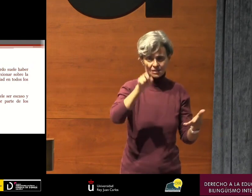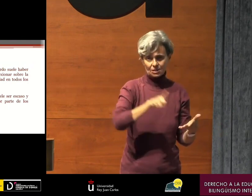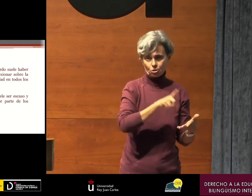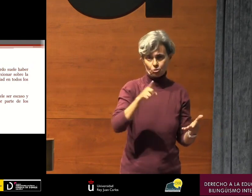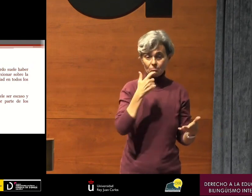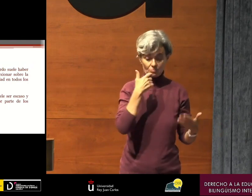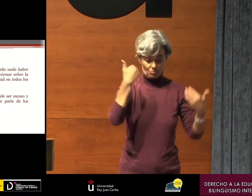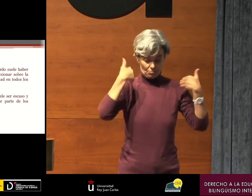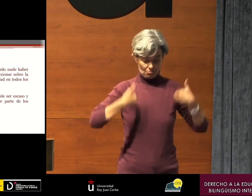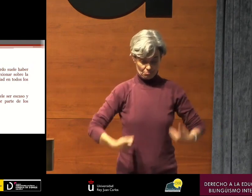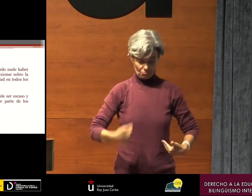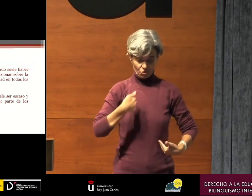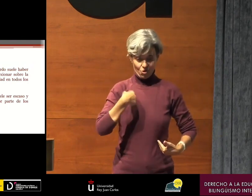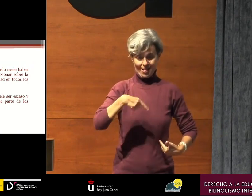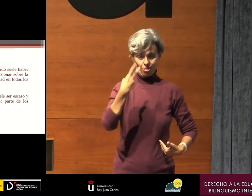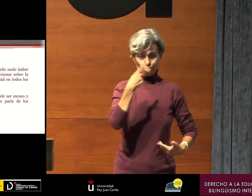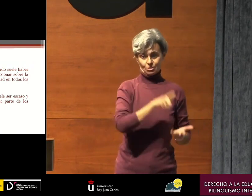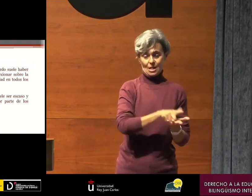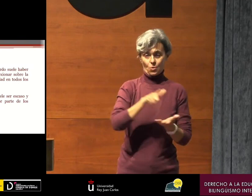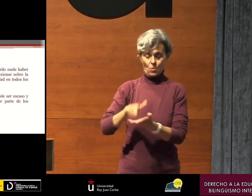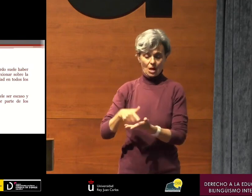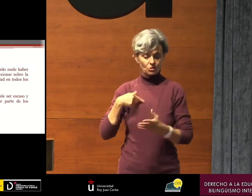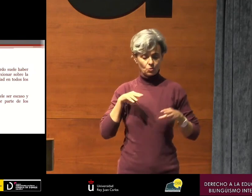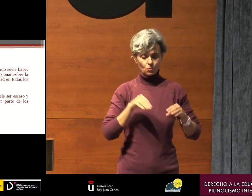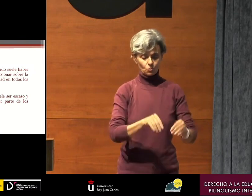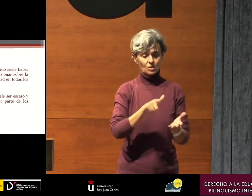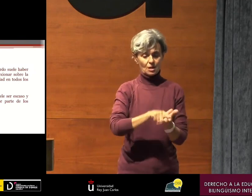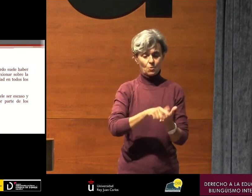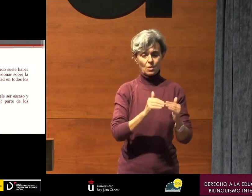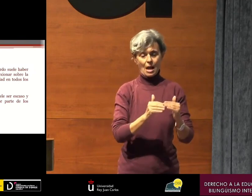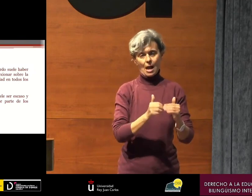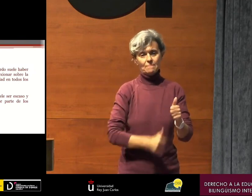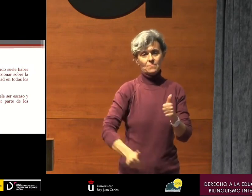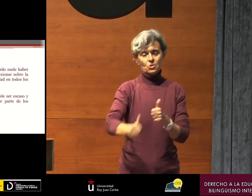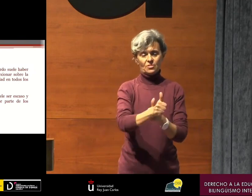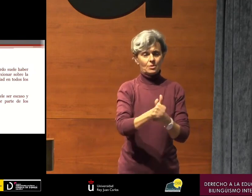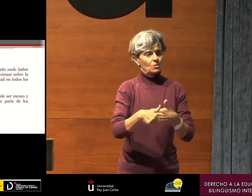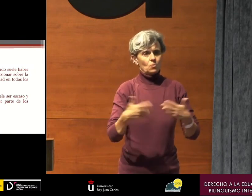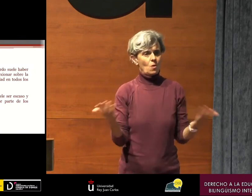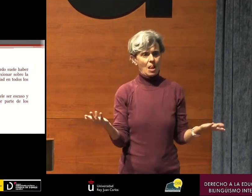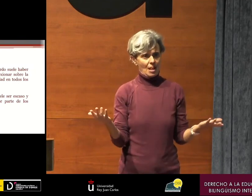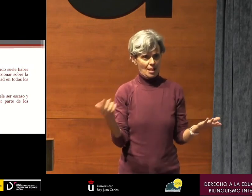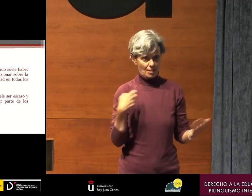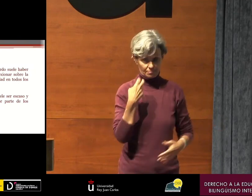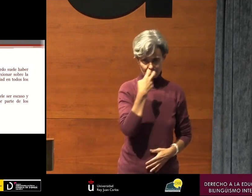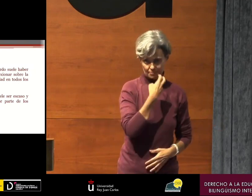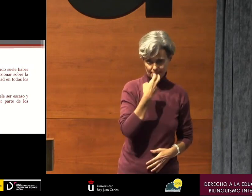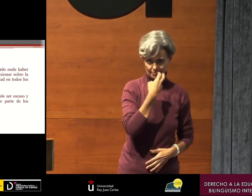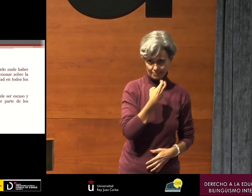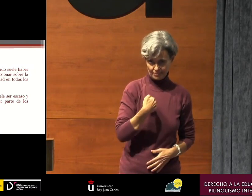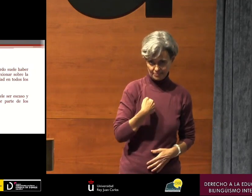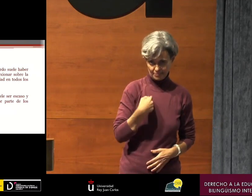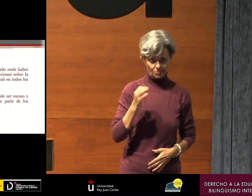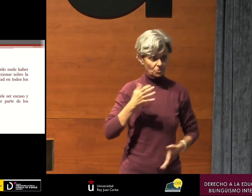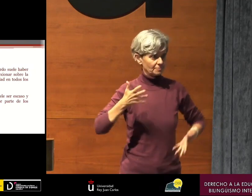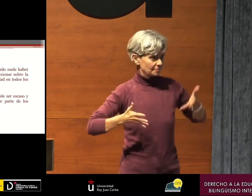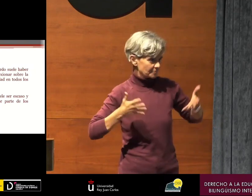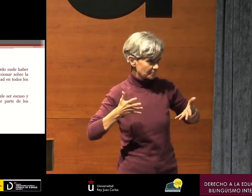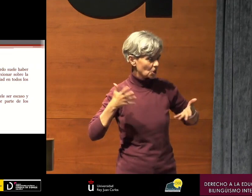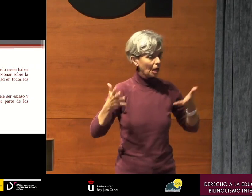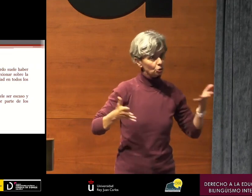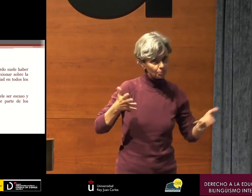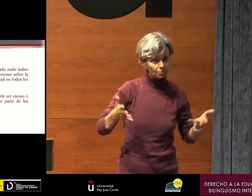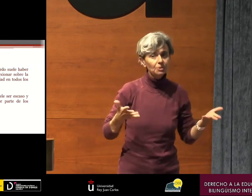utilizar. Utilizar la lengua de signos catalana como si utilizáramos cualquier otra lengua. Saber